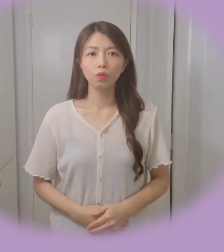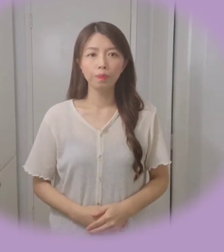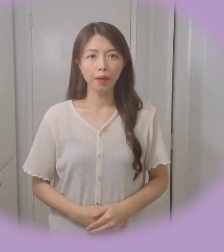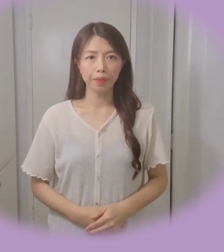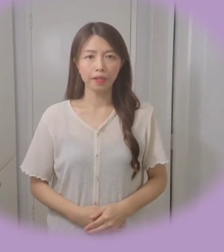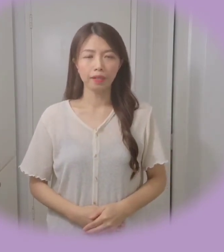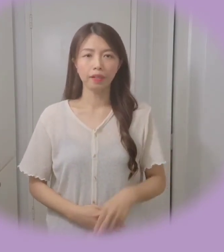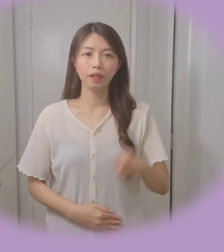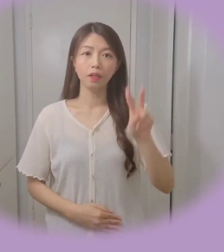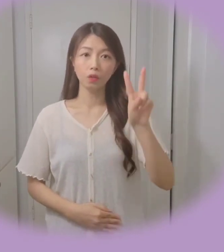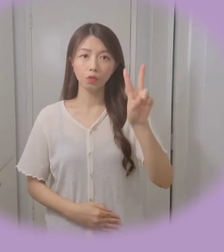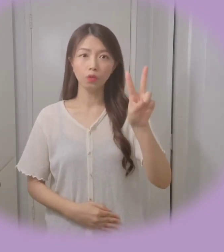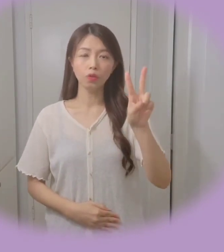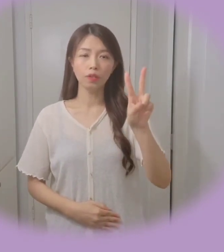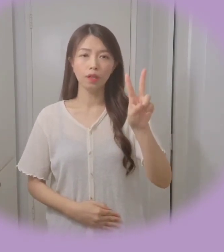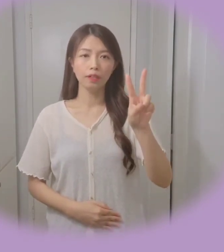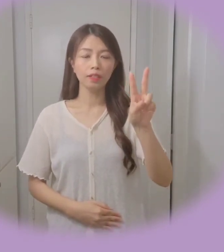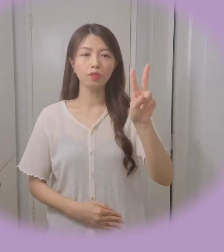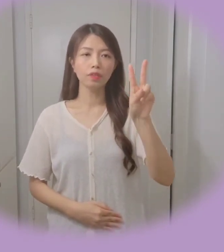두 뺨을